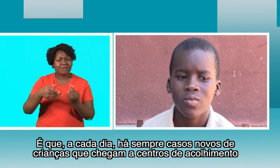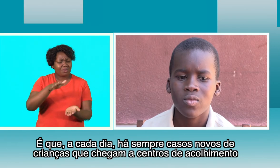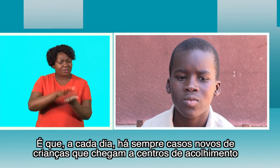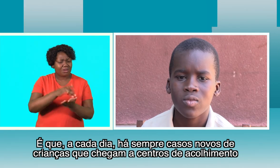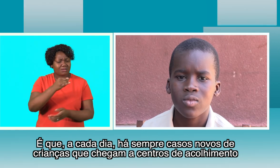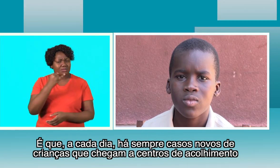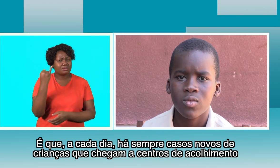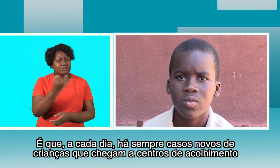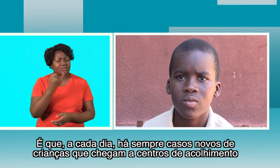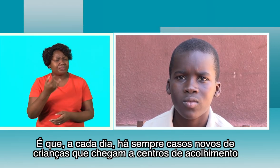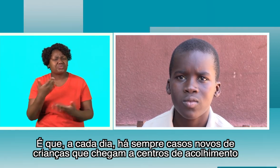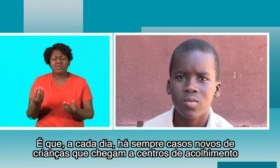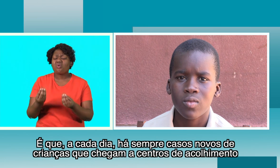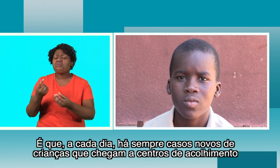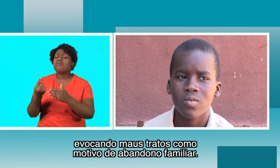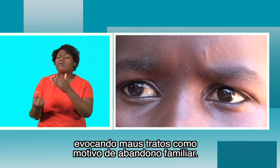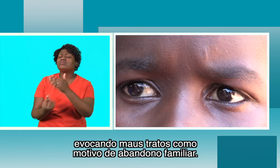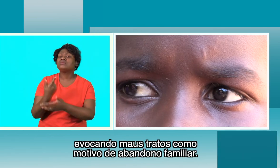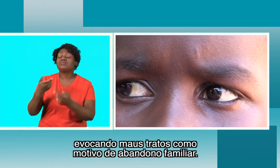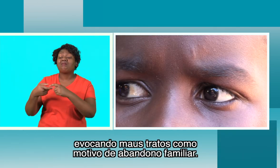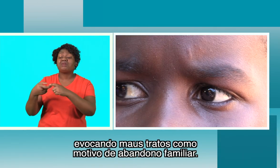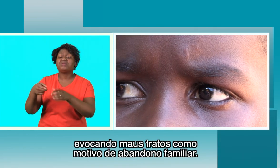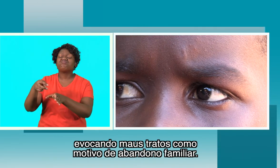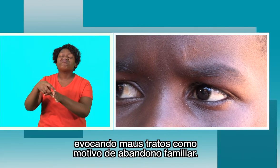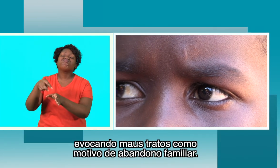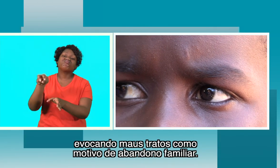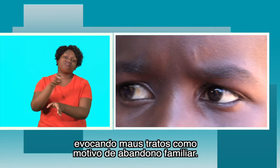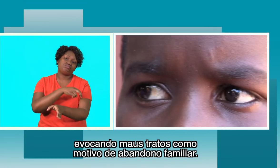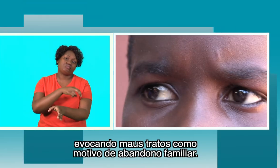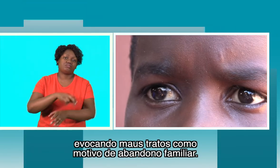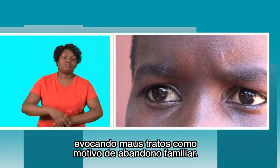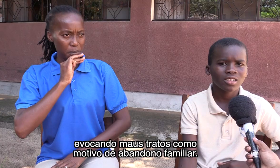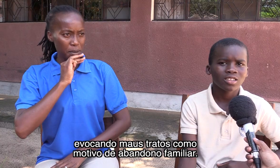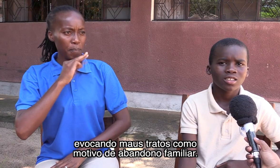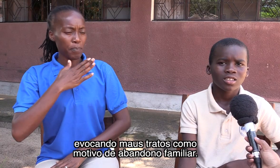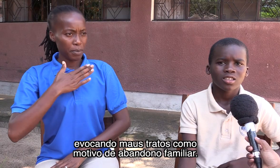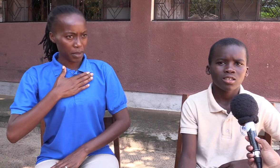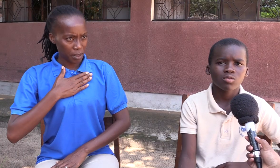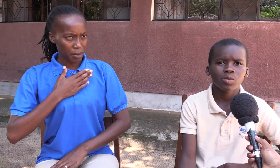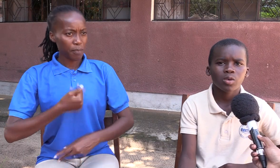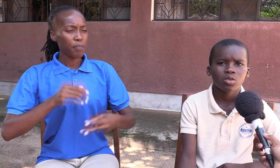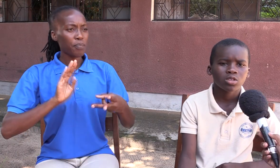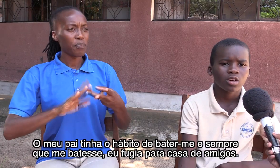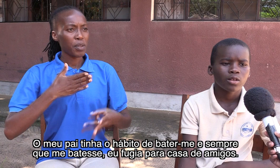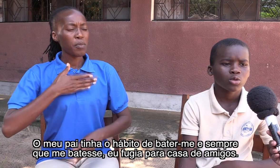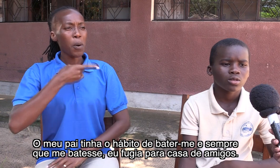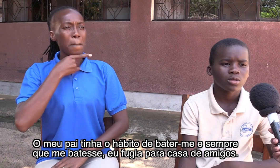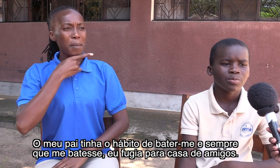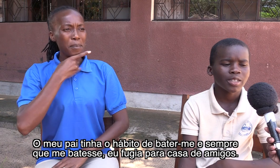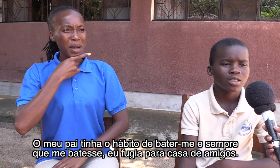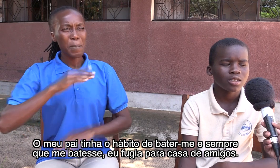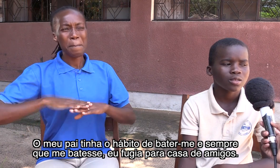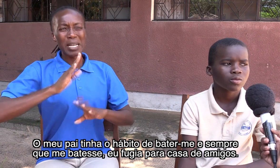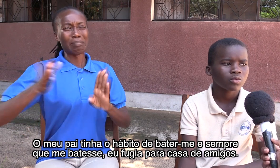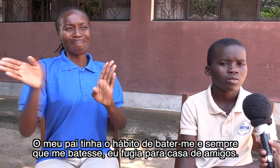de crianças que chegam a centros de acolhimento evocando maus tratos como motivo de abandono familiar. O meu pai gostava muito